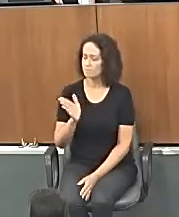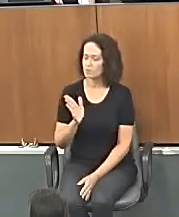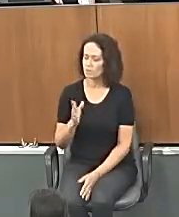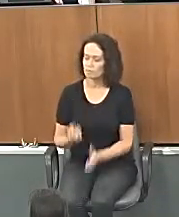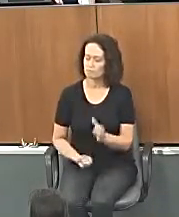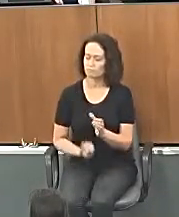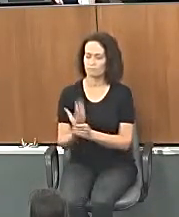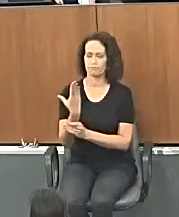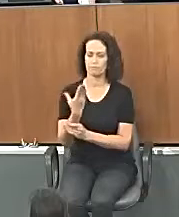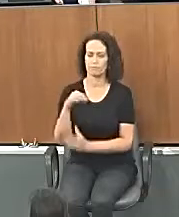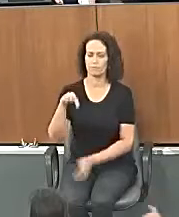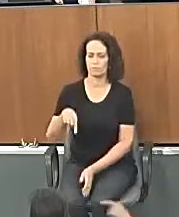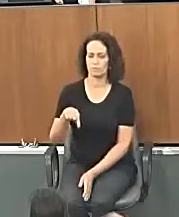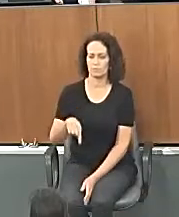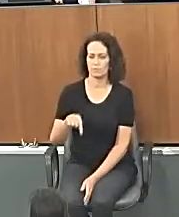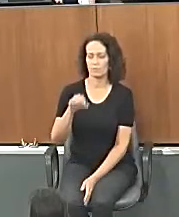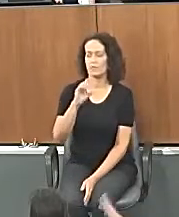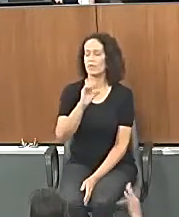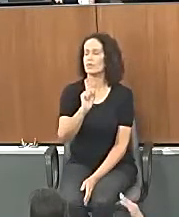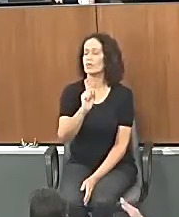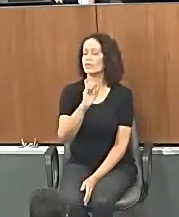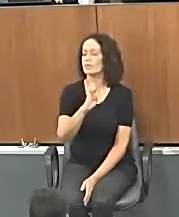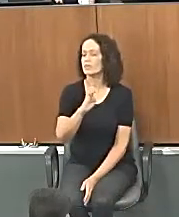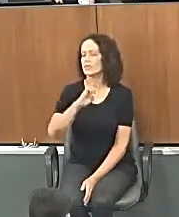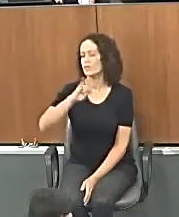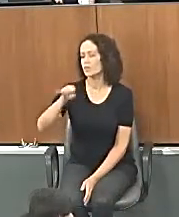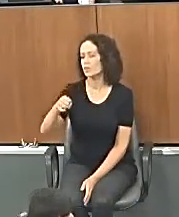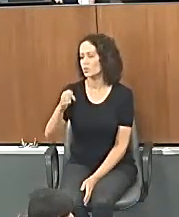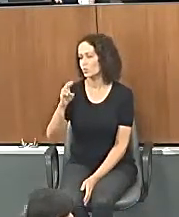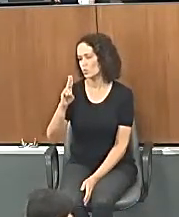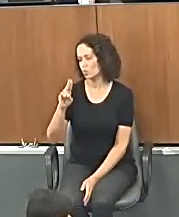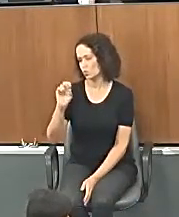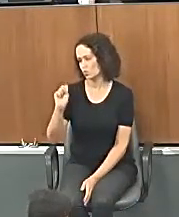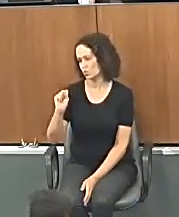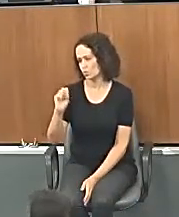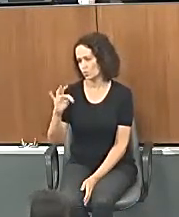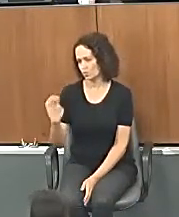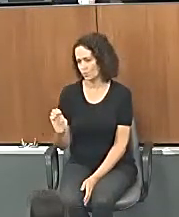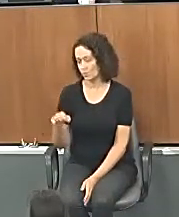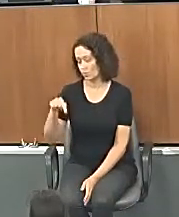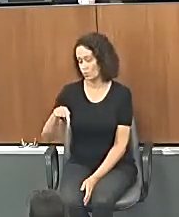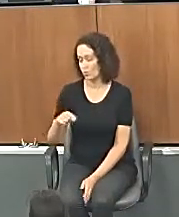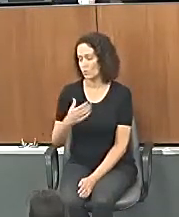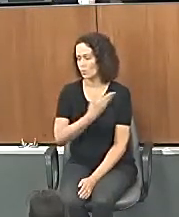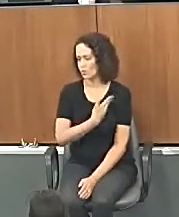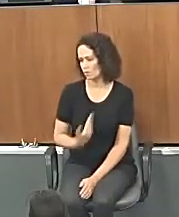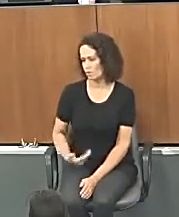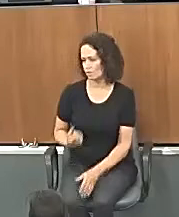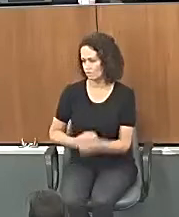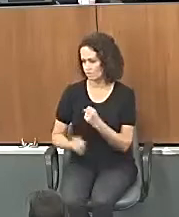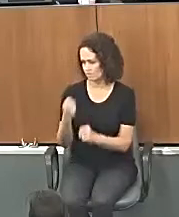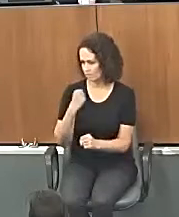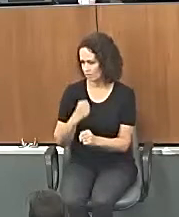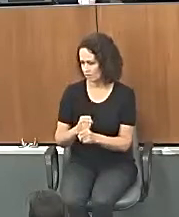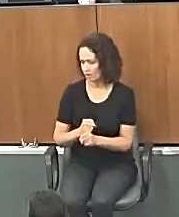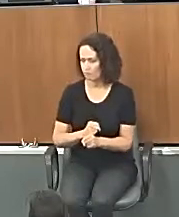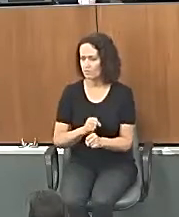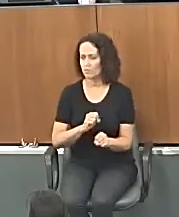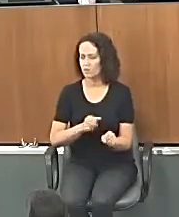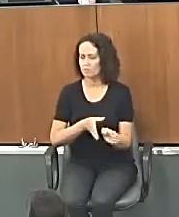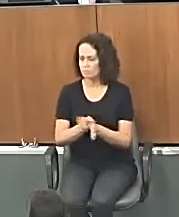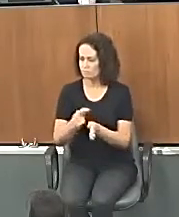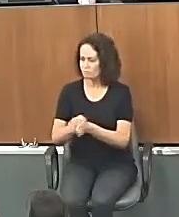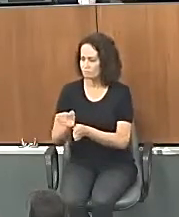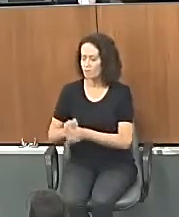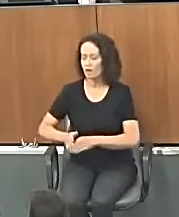assembleia ser justo né doutor luís e que no governo passado não foi implementado na assembléia que não havia um espaço